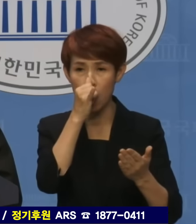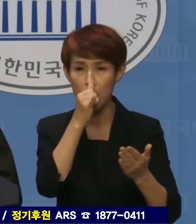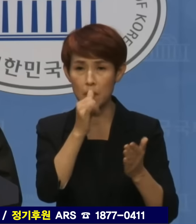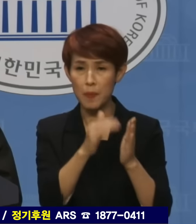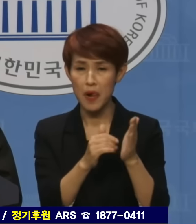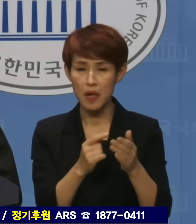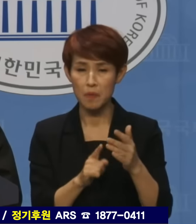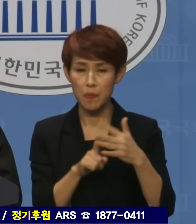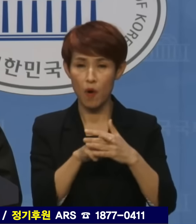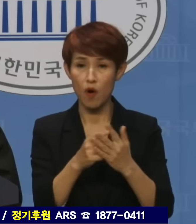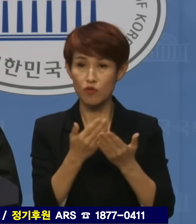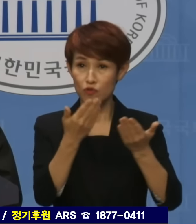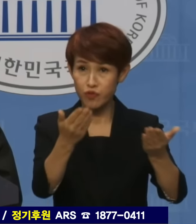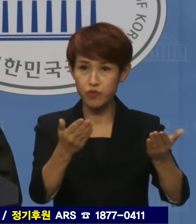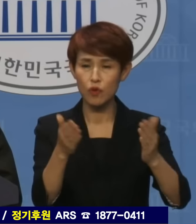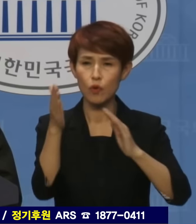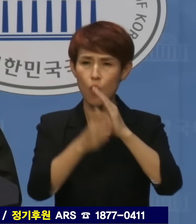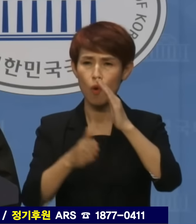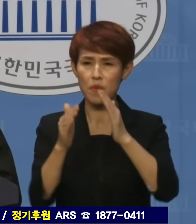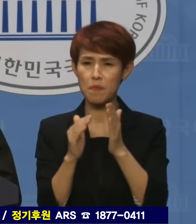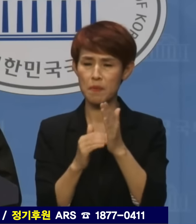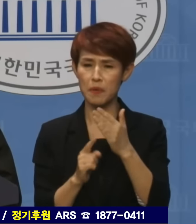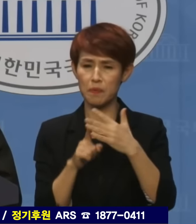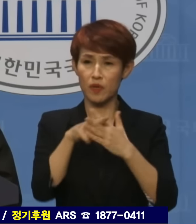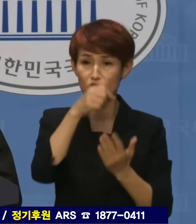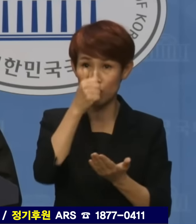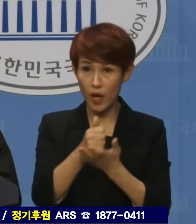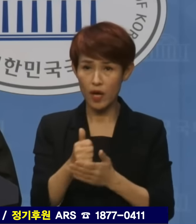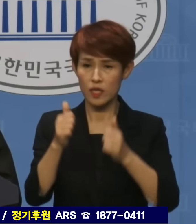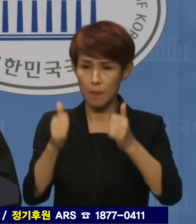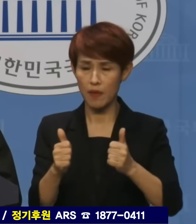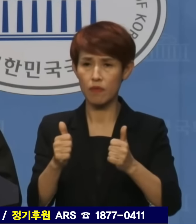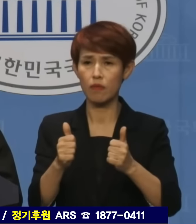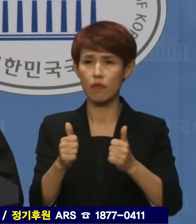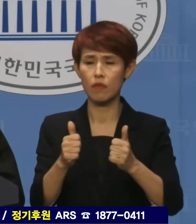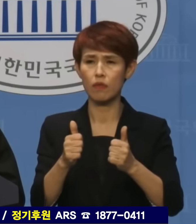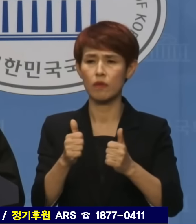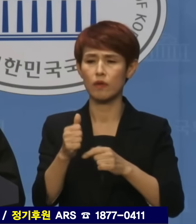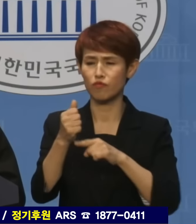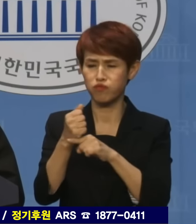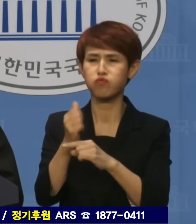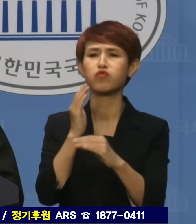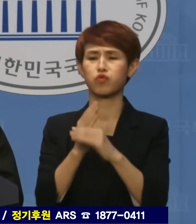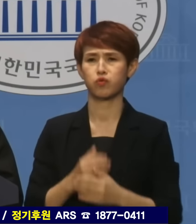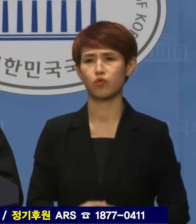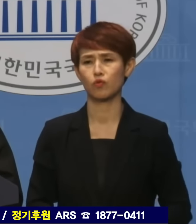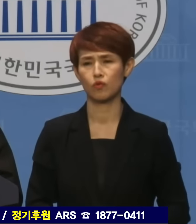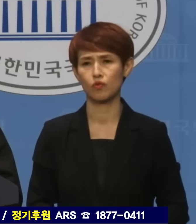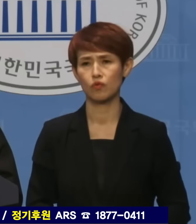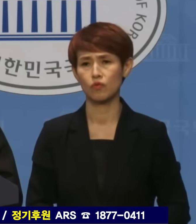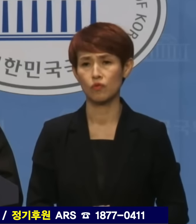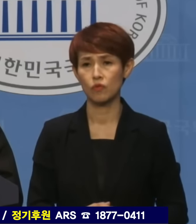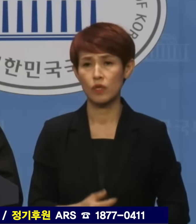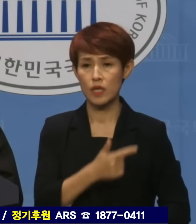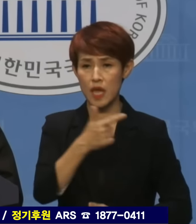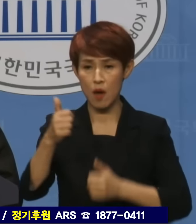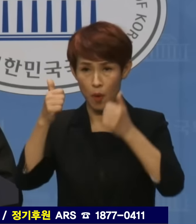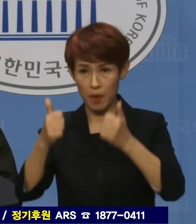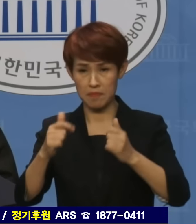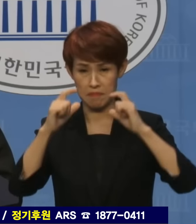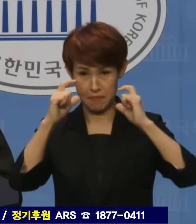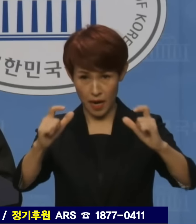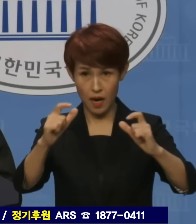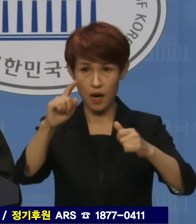비밀을 누설하였다는 공무상 비밀 누설죄로 재판을 받고 있었습니다. 결국 이 대법원